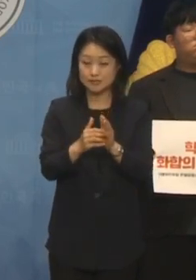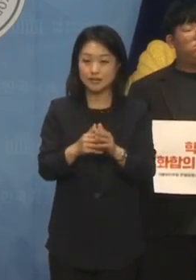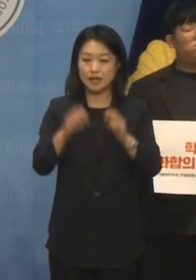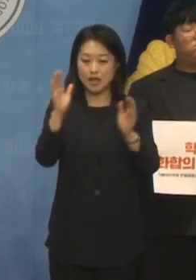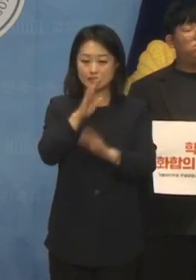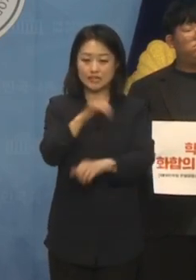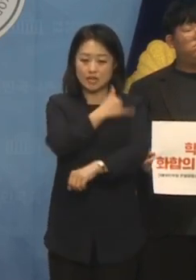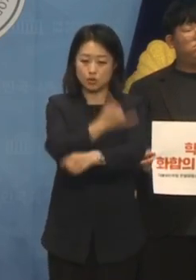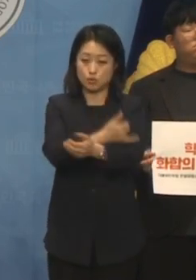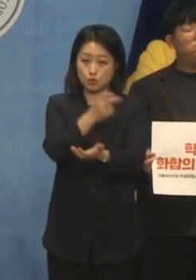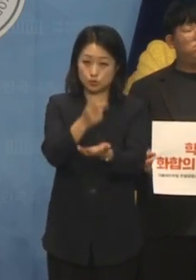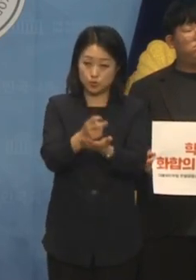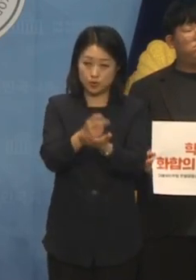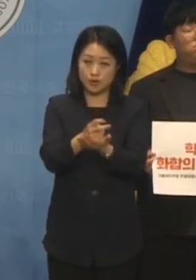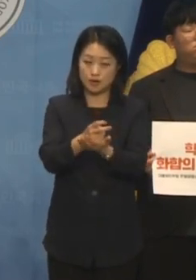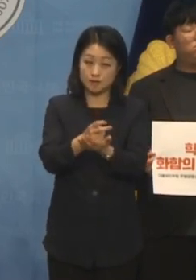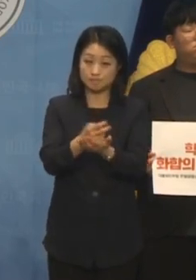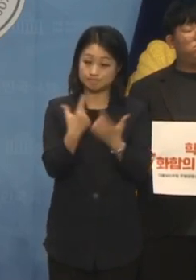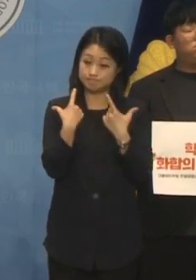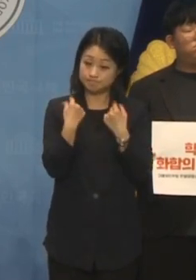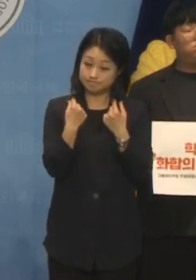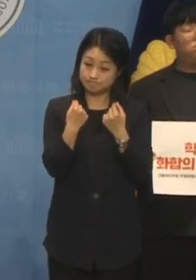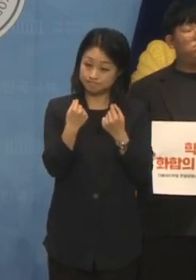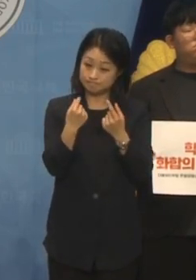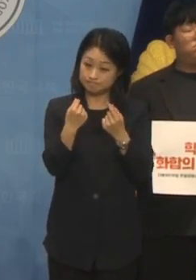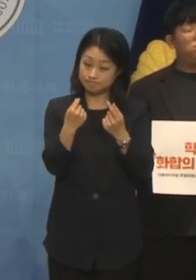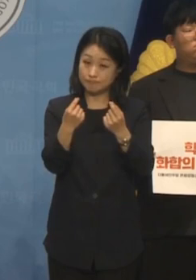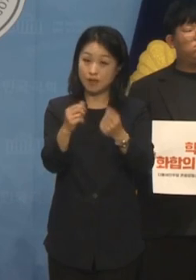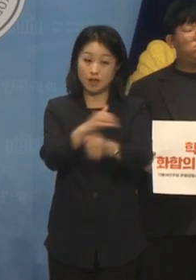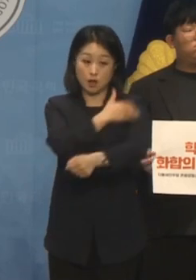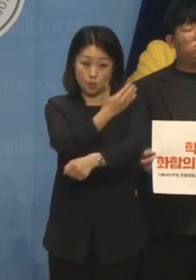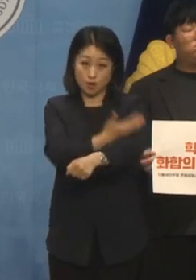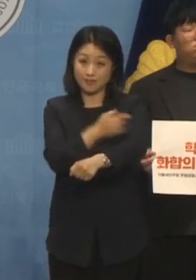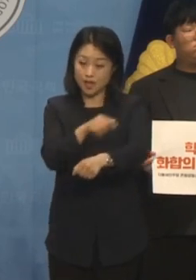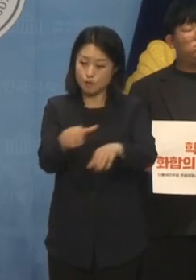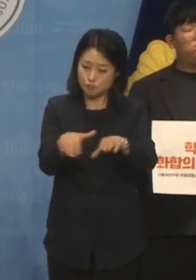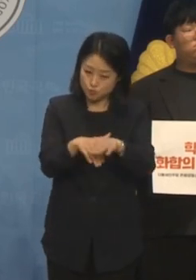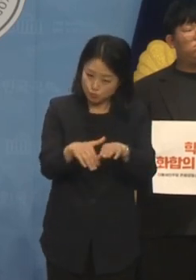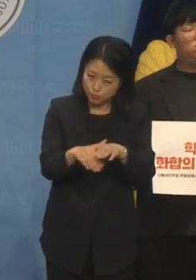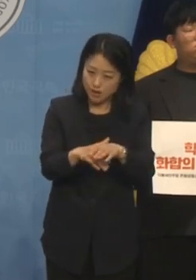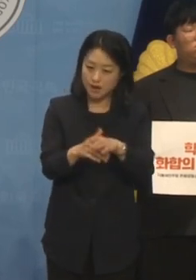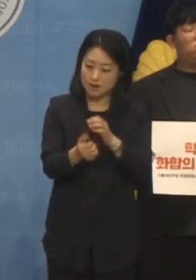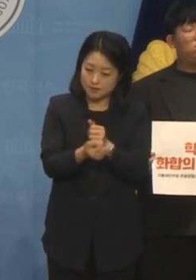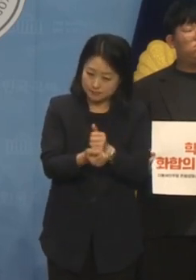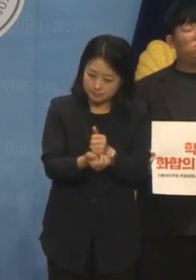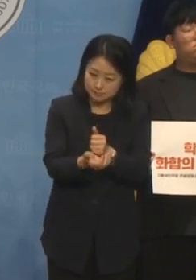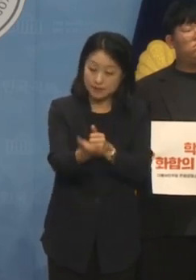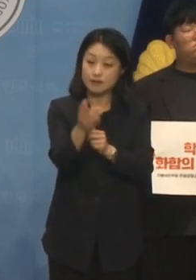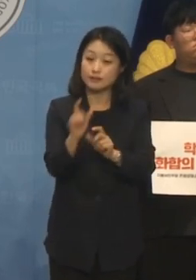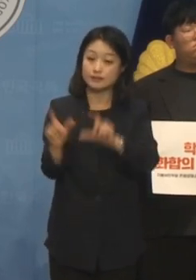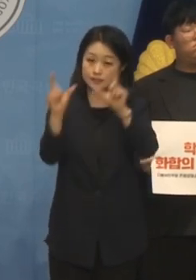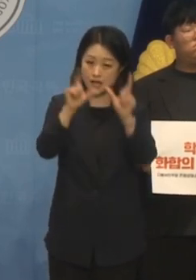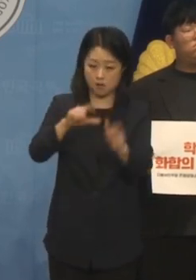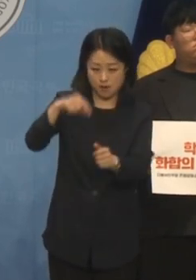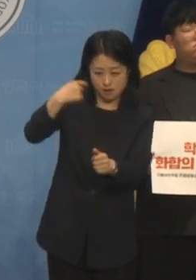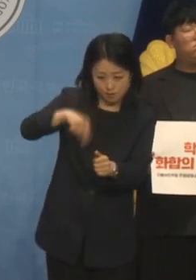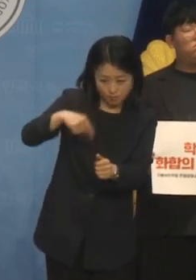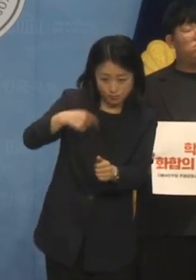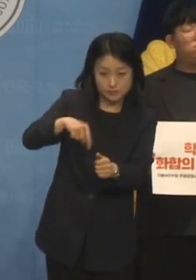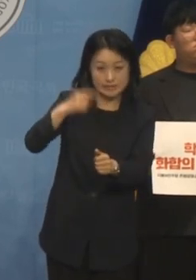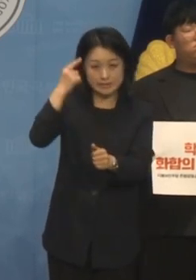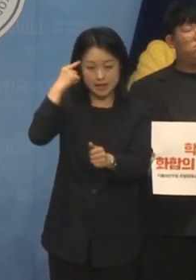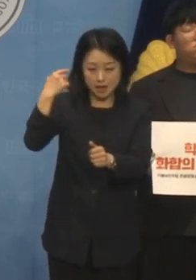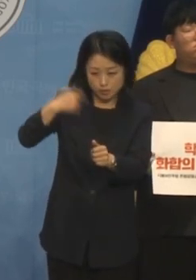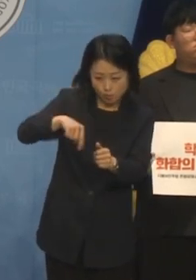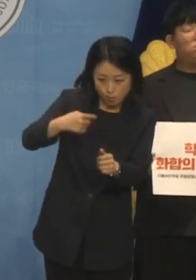학생 인권, 이 권리의 문화와 그 다음에 생활 방식과 사고